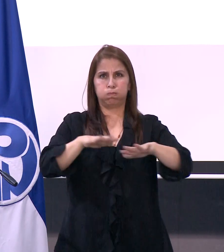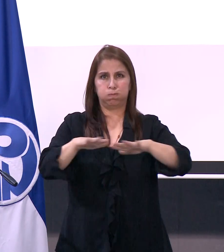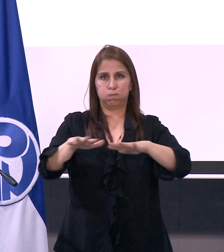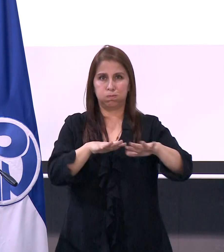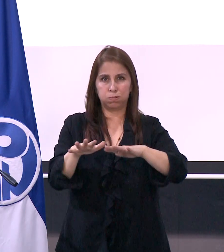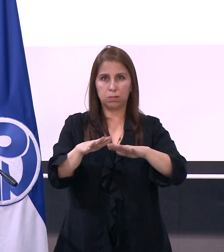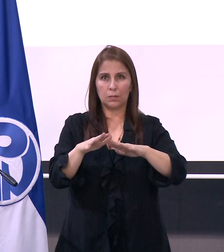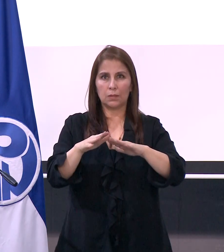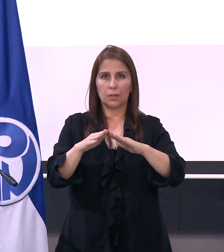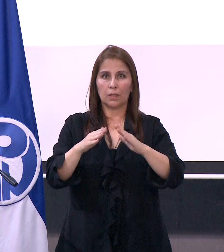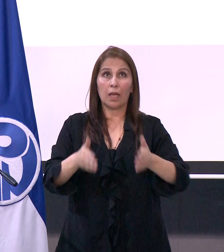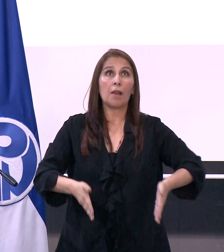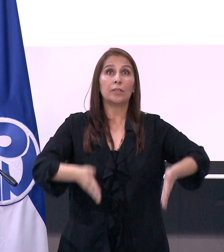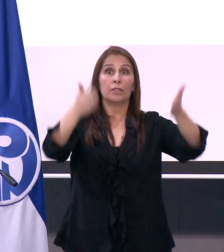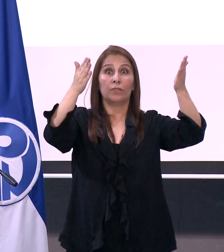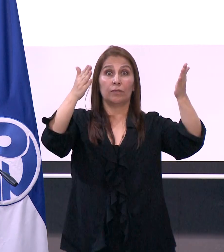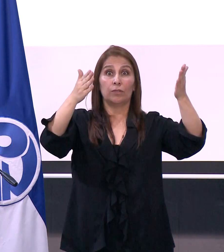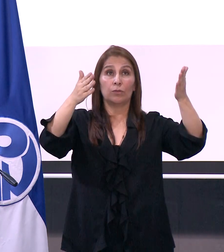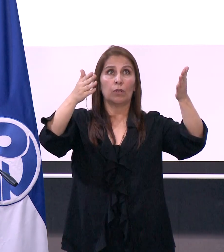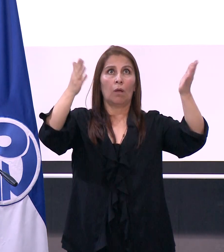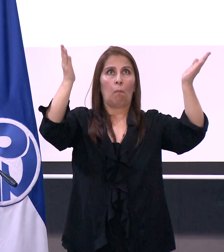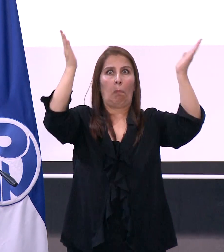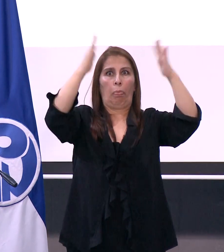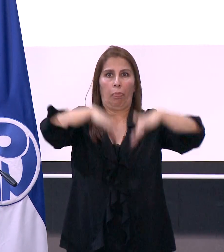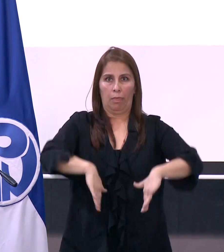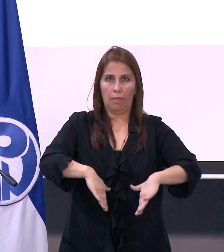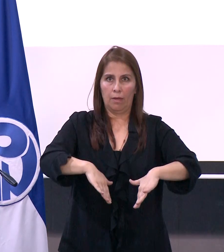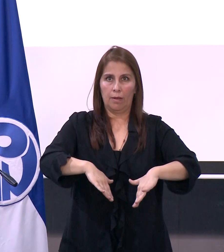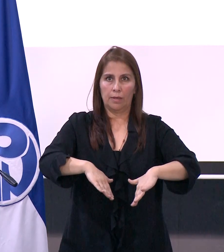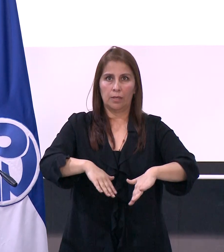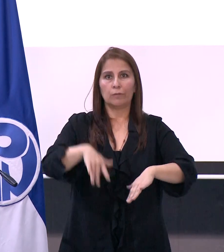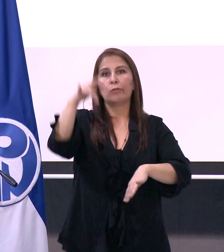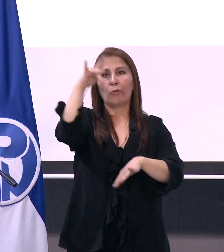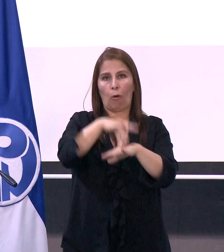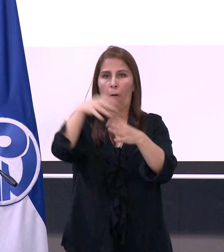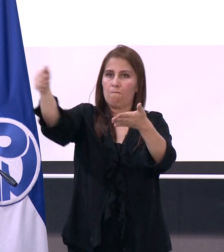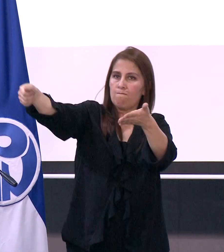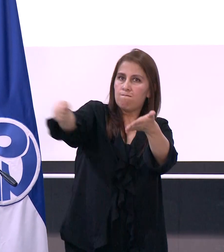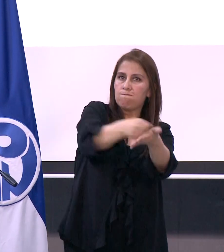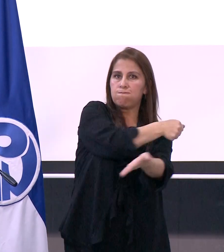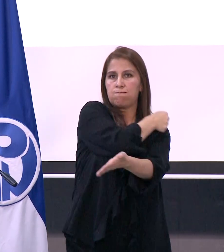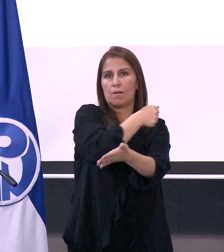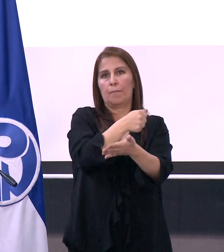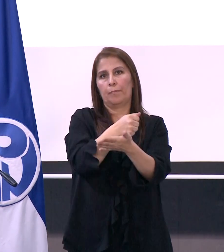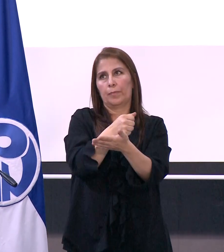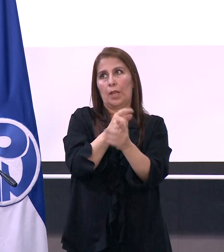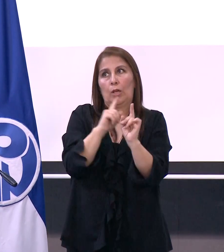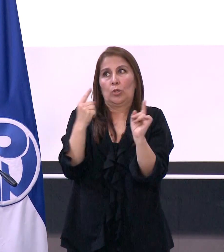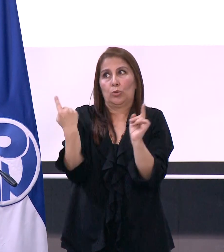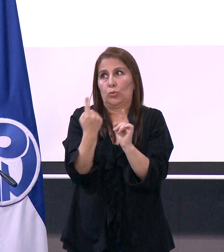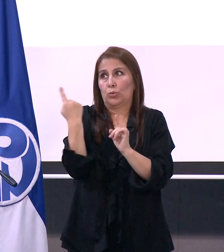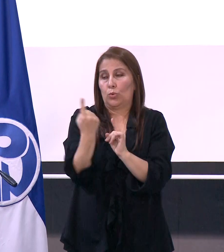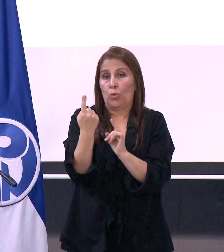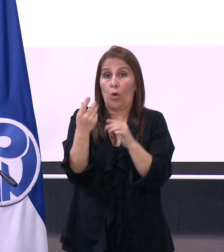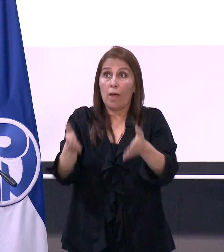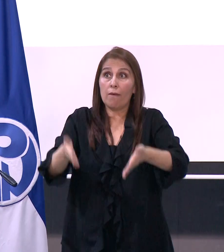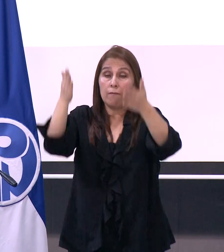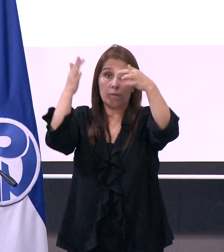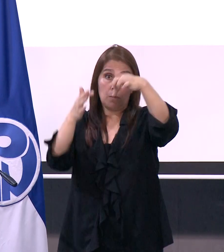edificaciones originales las cuales fueron demolidas salvo el edificio hoy edificio